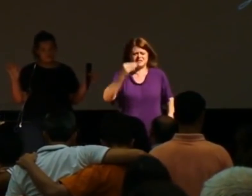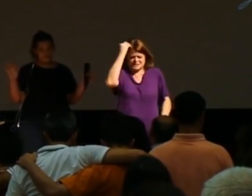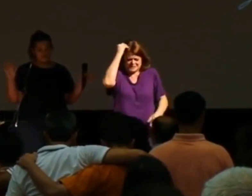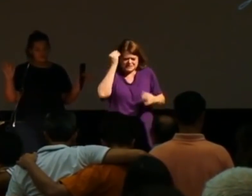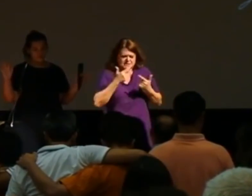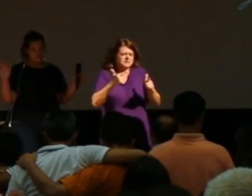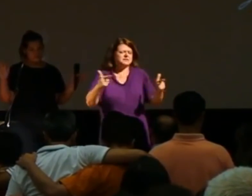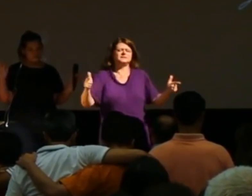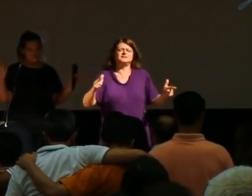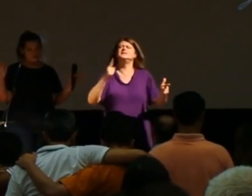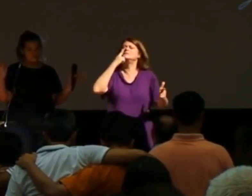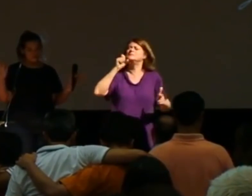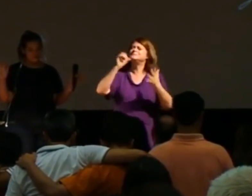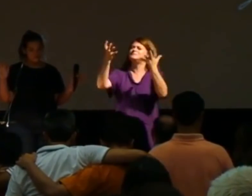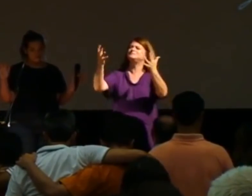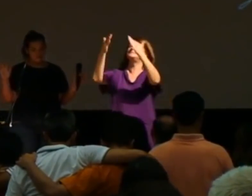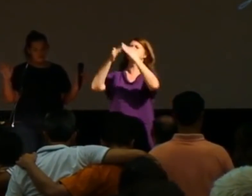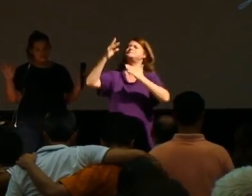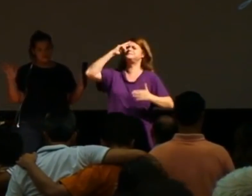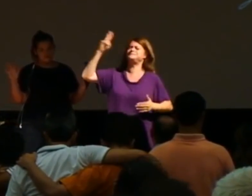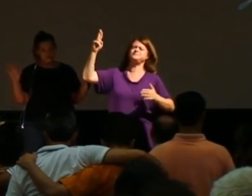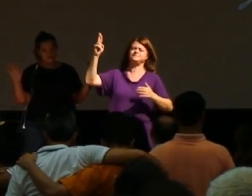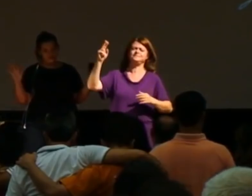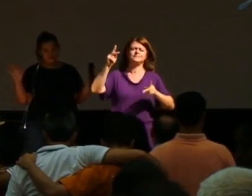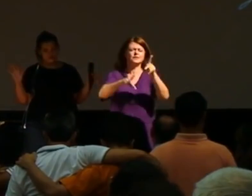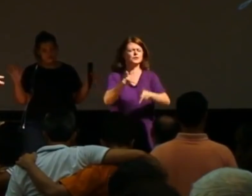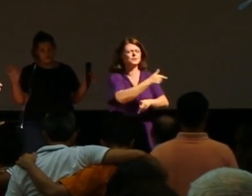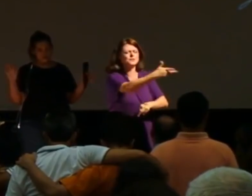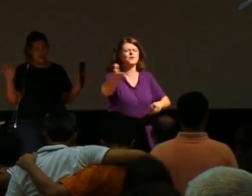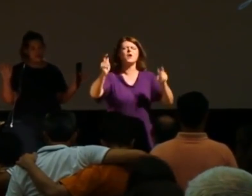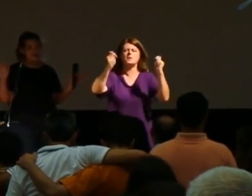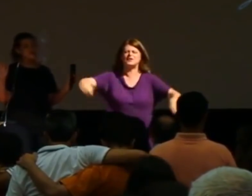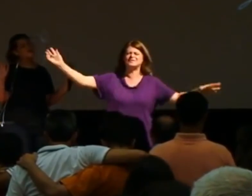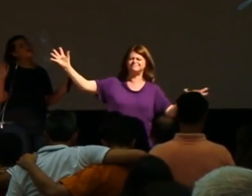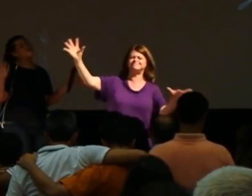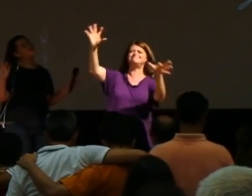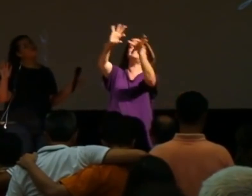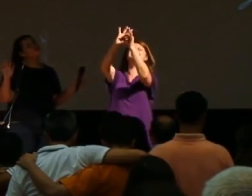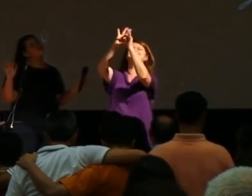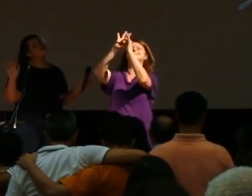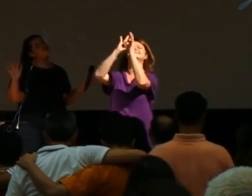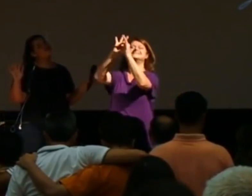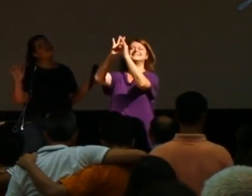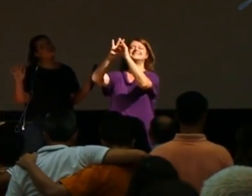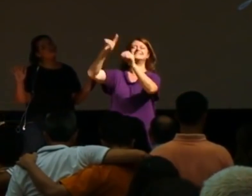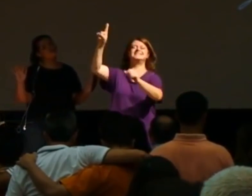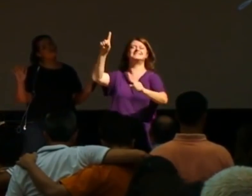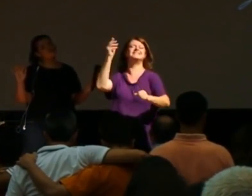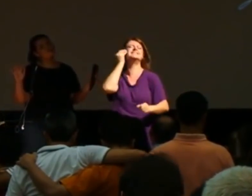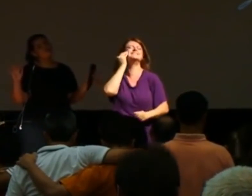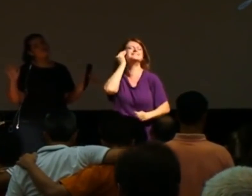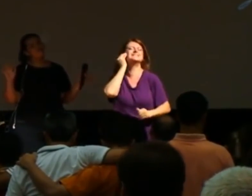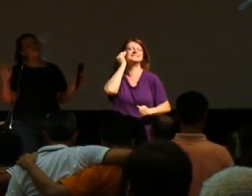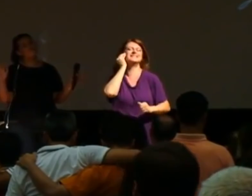eu quero pedir, Senhor, que o teu povo passe a se misturar contigo, a receber de ti